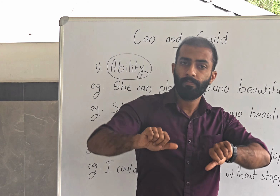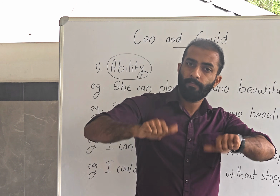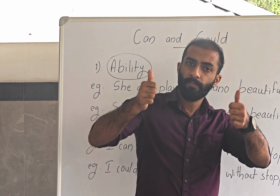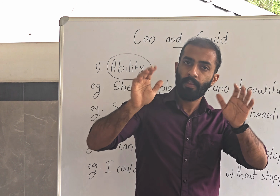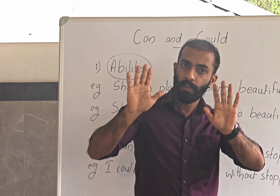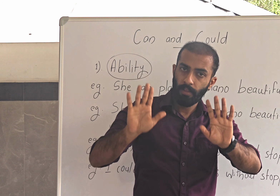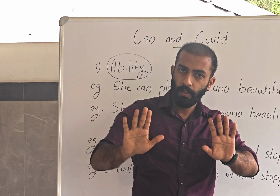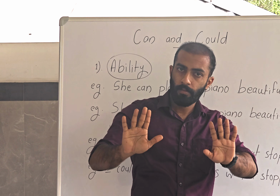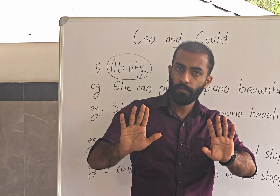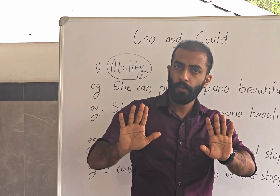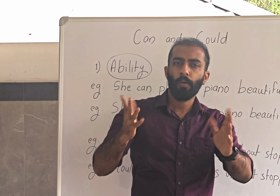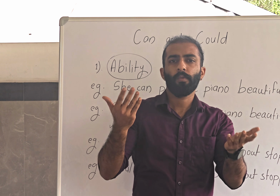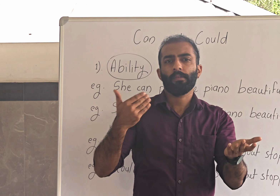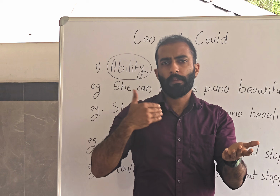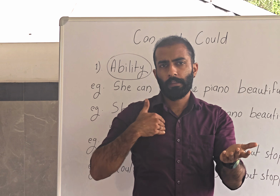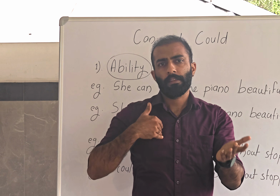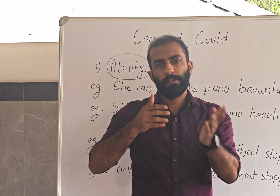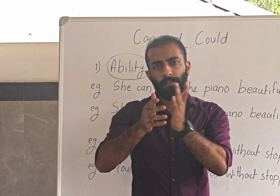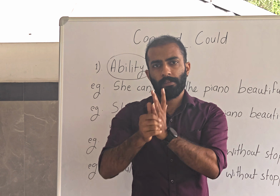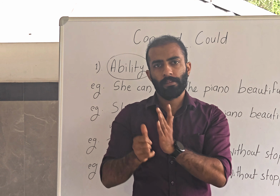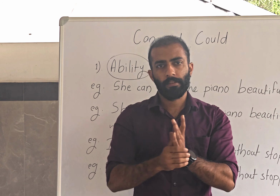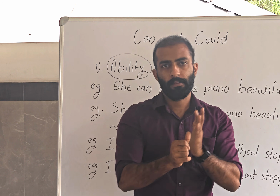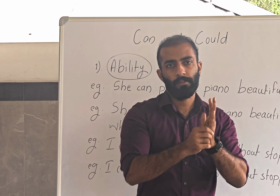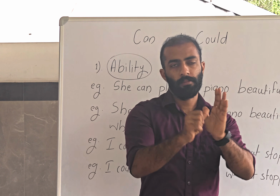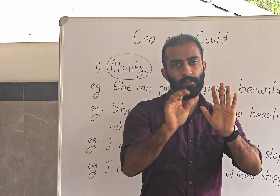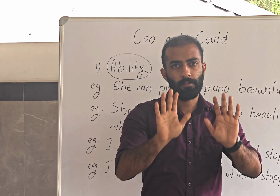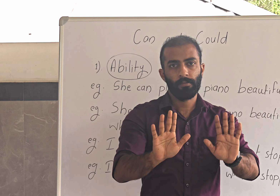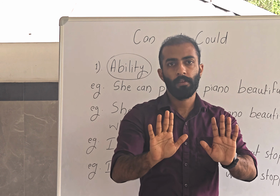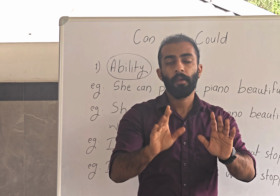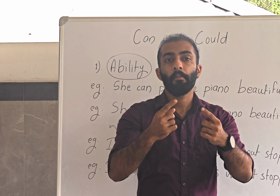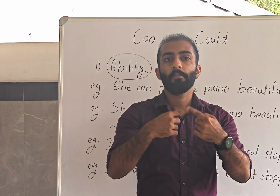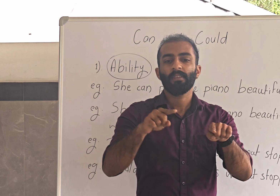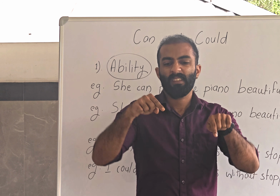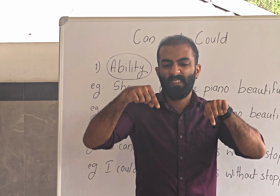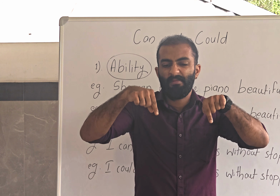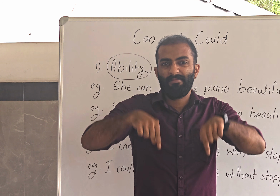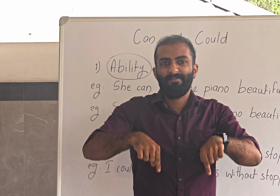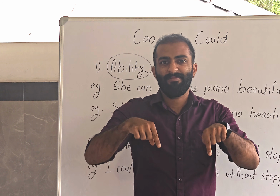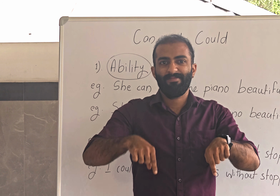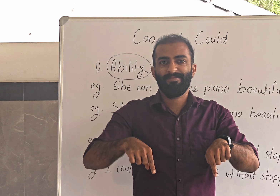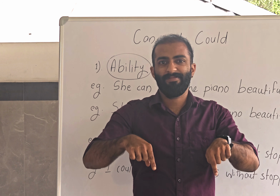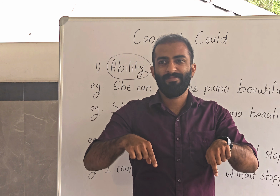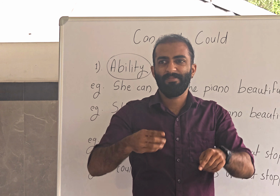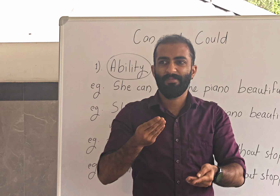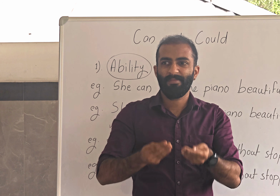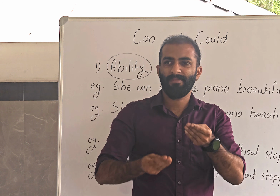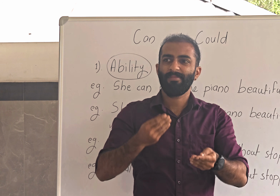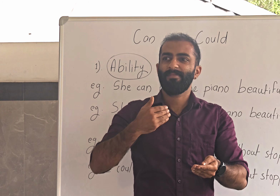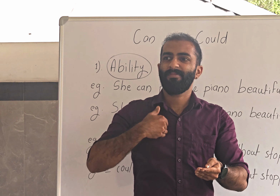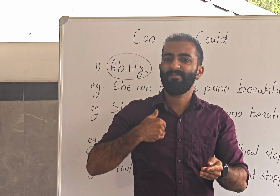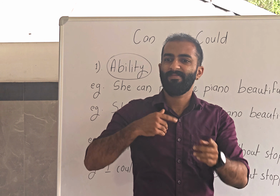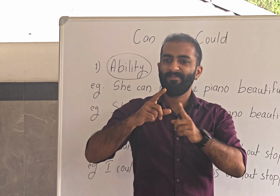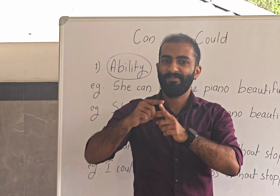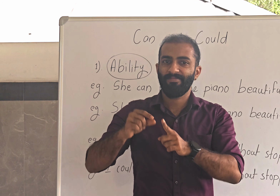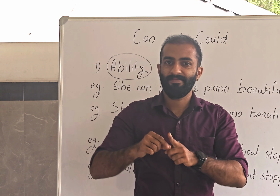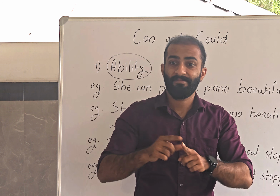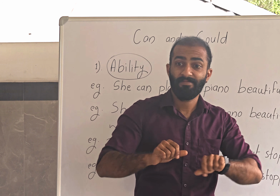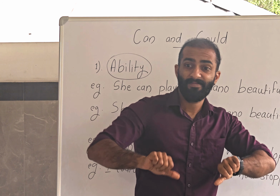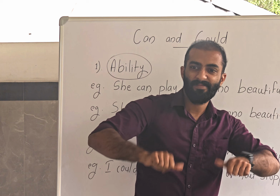കഴിയുമായിരുന്ന അല്ലെങ്കിൽ പണ്ട് നമുക്കുണ്ടായിരുന്ന എന്തെങ്കിലും കഴിവിനെ കുറിച്ച് പറയാനാണ് കുഡ് എന്ന വാക്ക് ഉപയോഗിക്കുന്നത്. പക്ഷേ ആ കഴിവ് എനിക്ക്